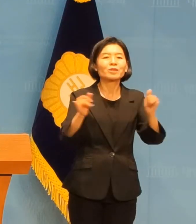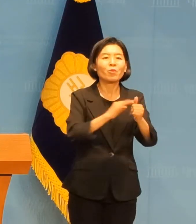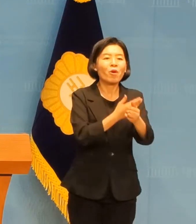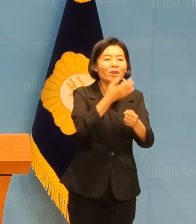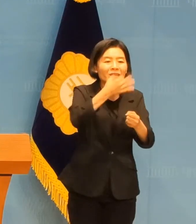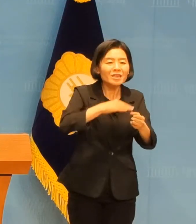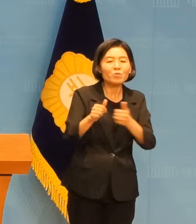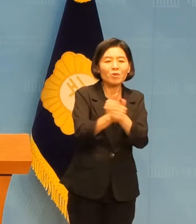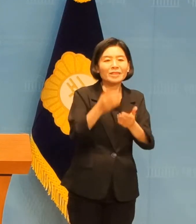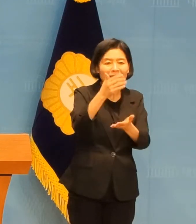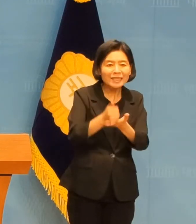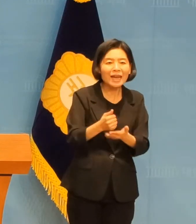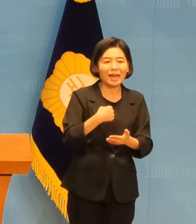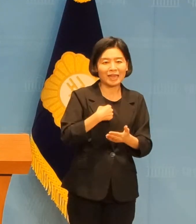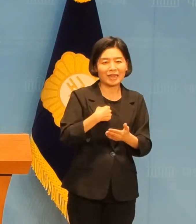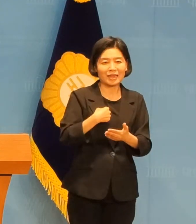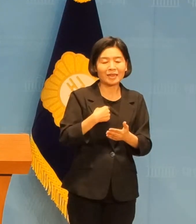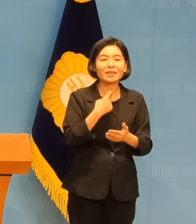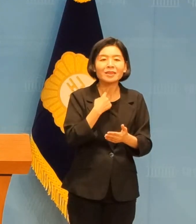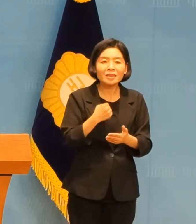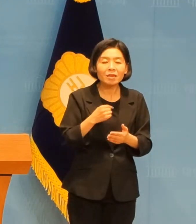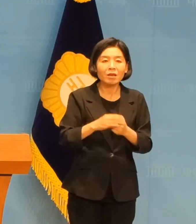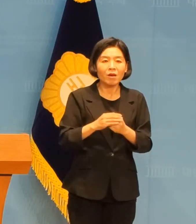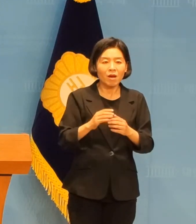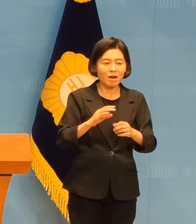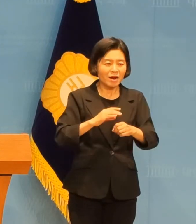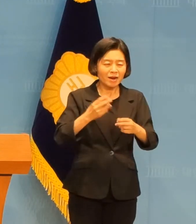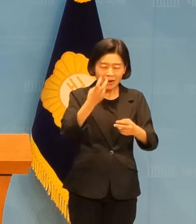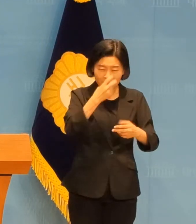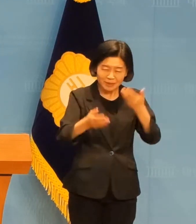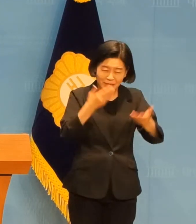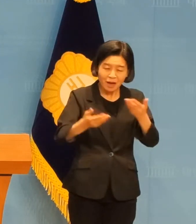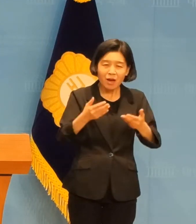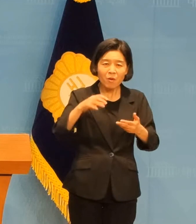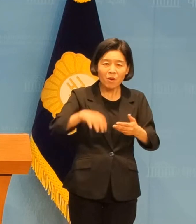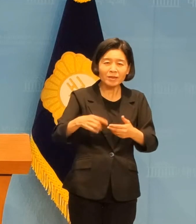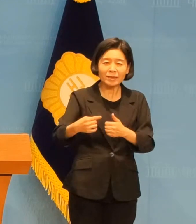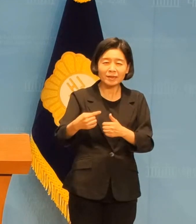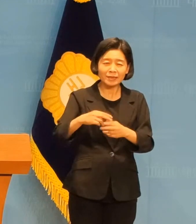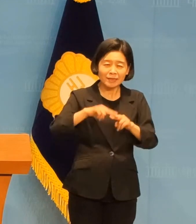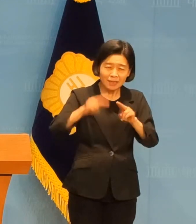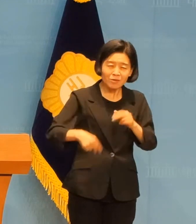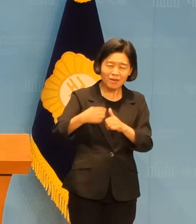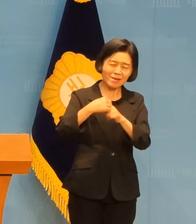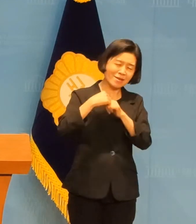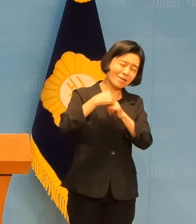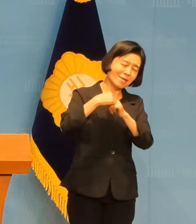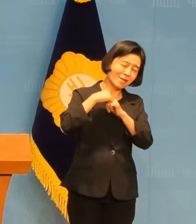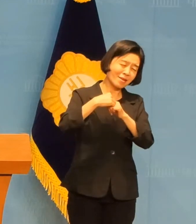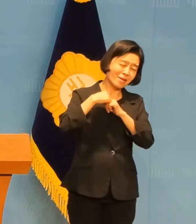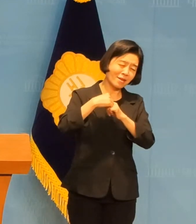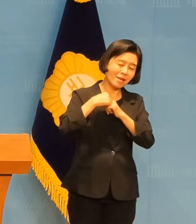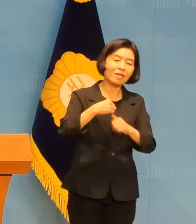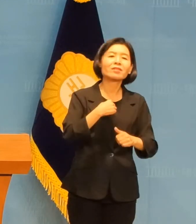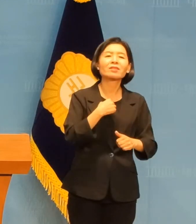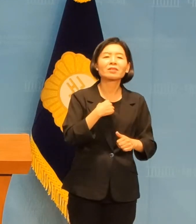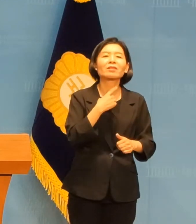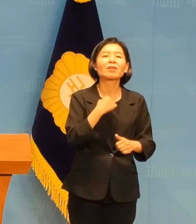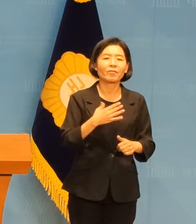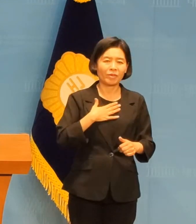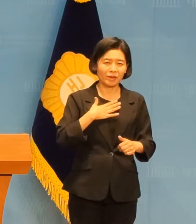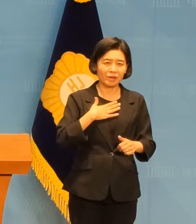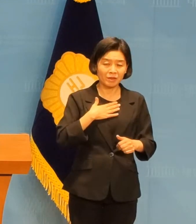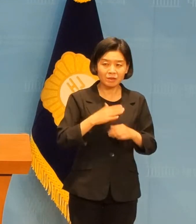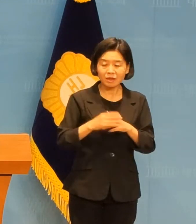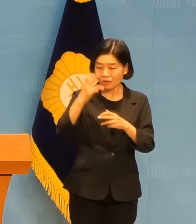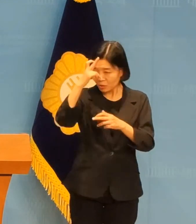국민권익위원장으로서 감사원 등의 권력기관을 동원해서 사퇴 압박을 받았던 당사자의 한 사람으로서